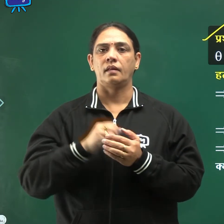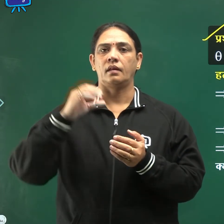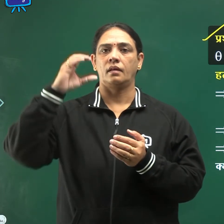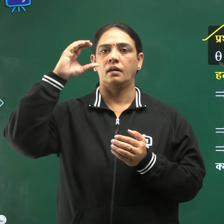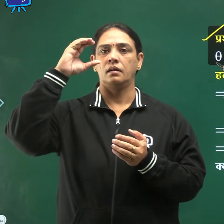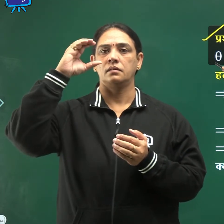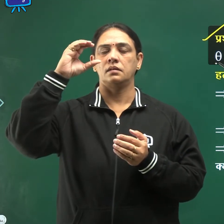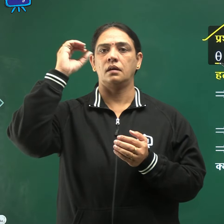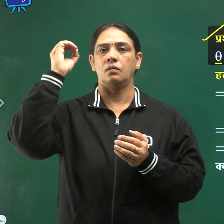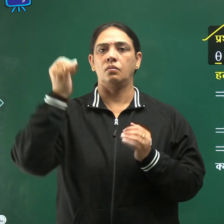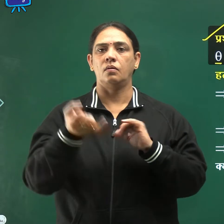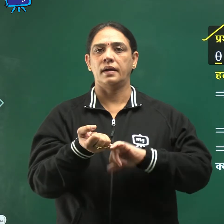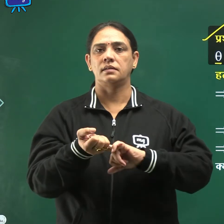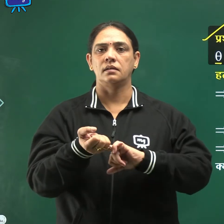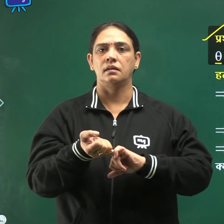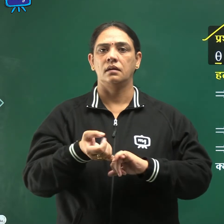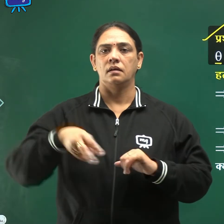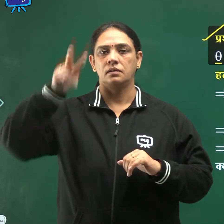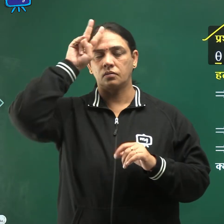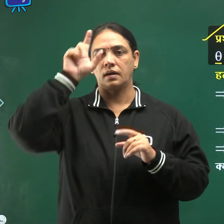cos स्क्वायर थीटा